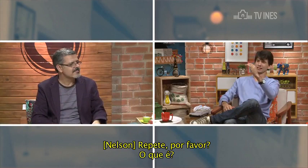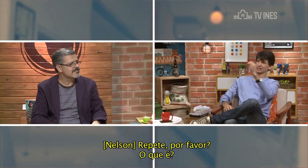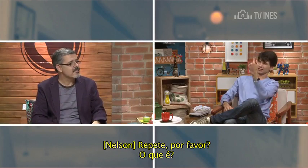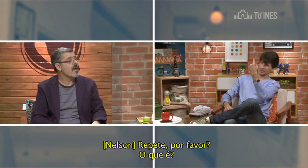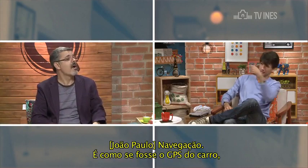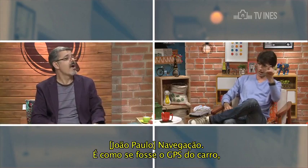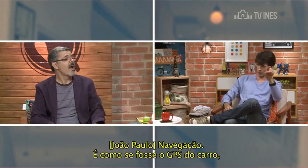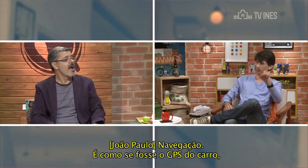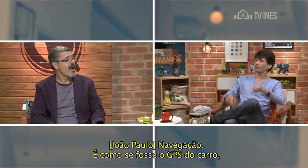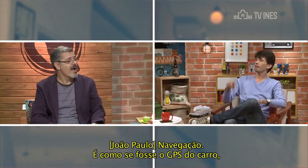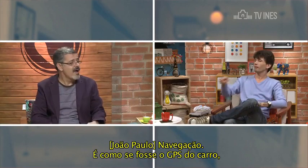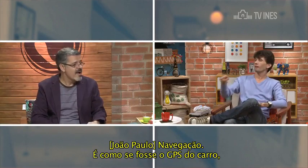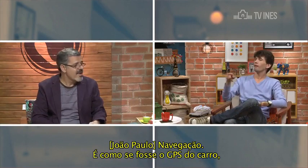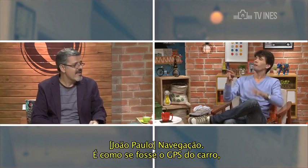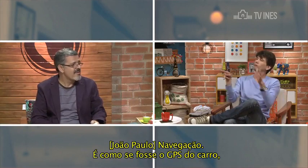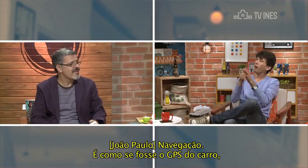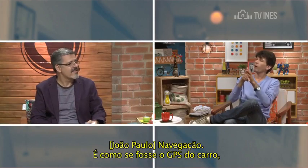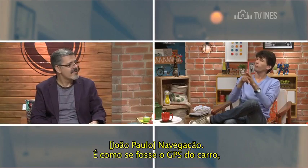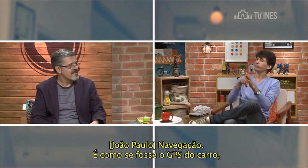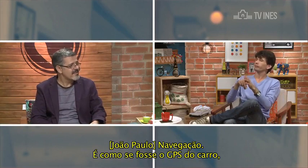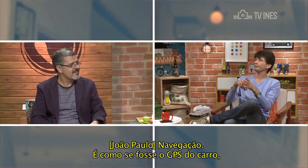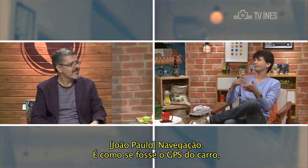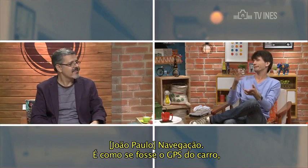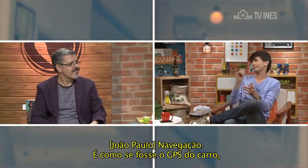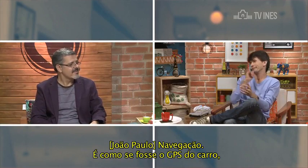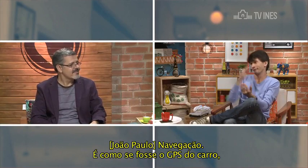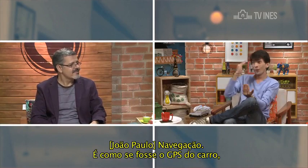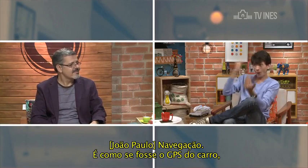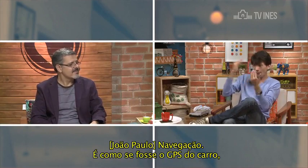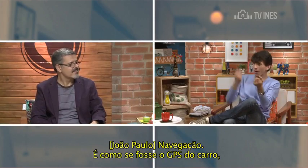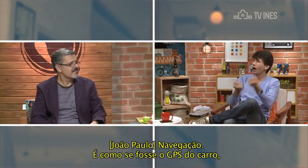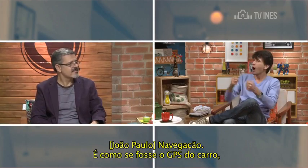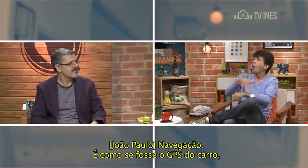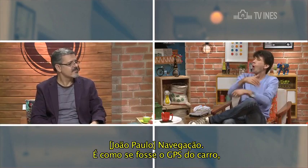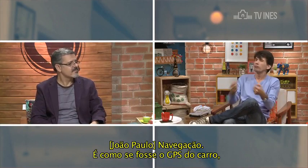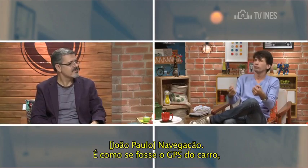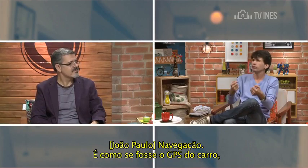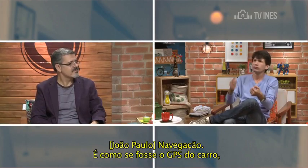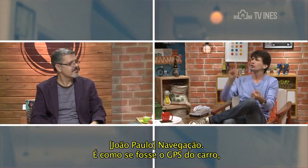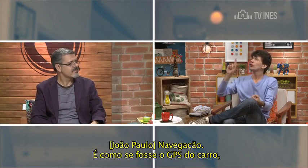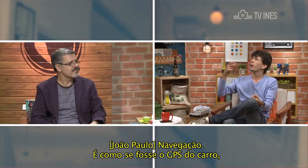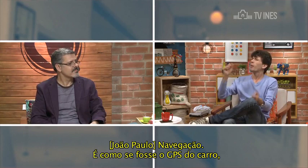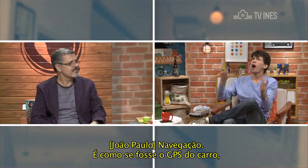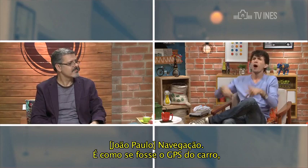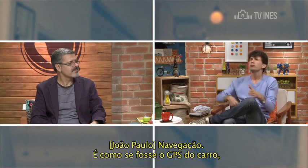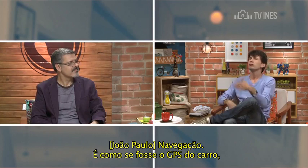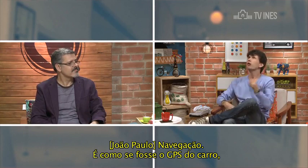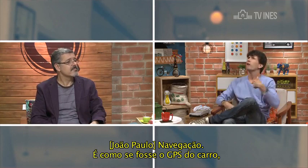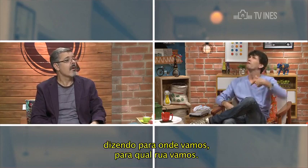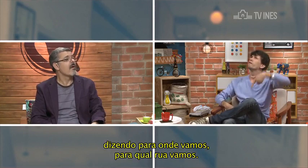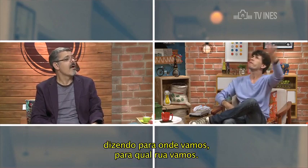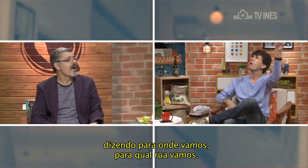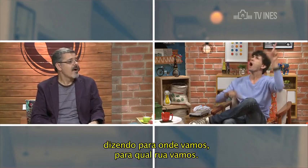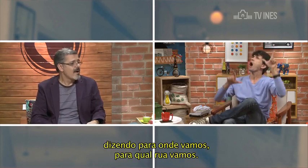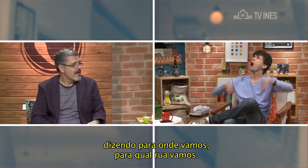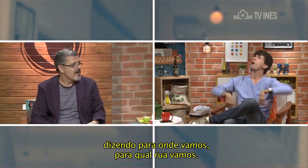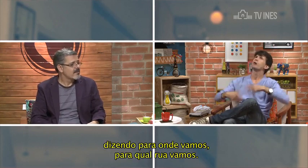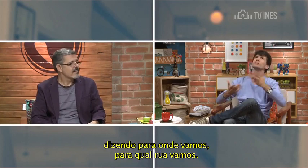a navegação é como se fosse o GPS do carro dizendo para onde Vamos